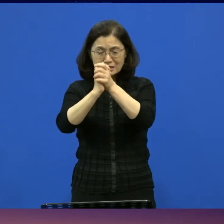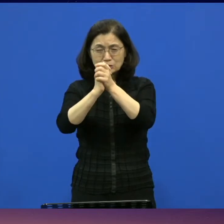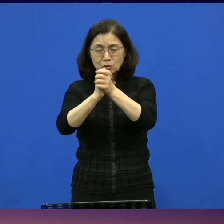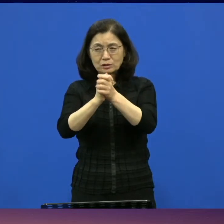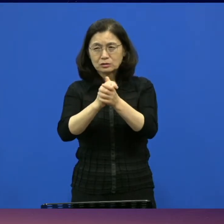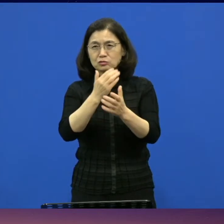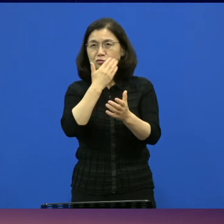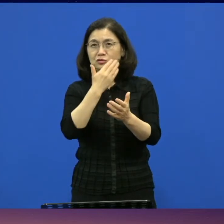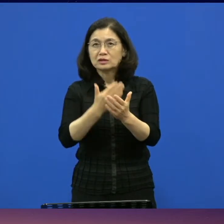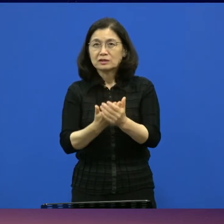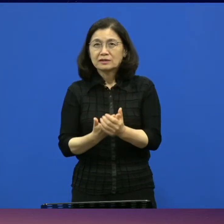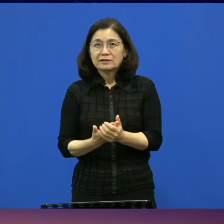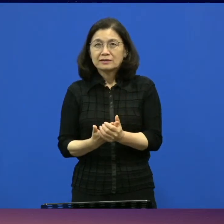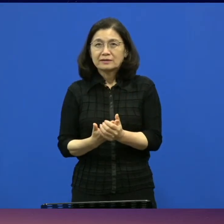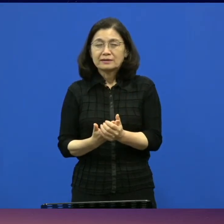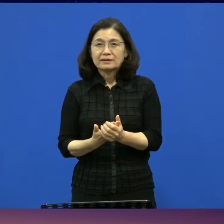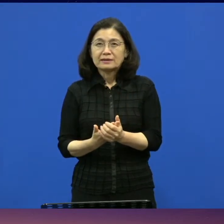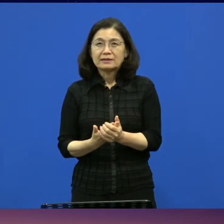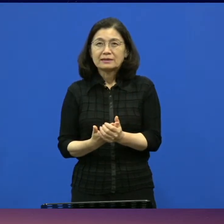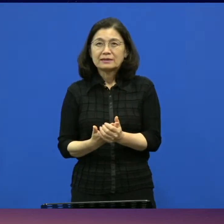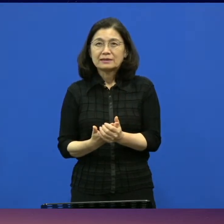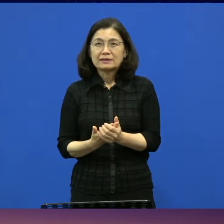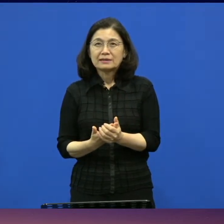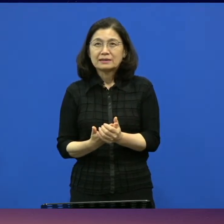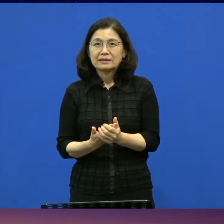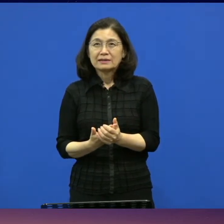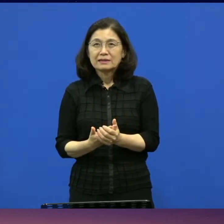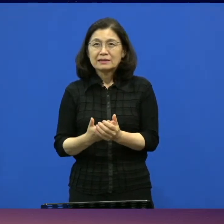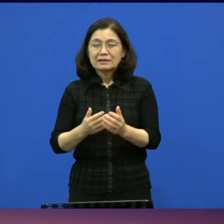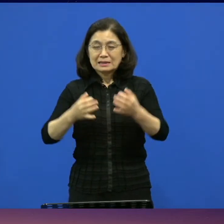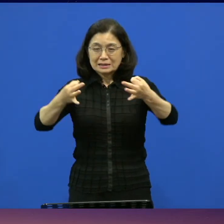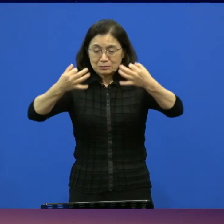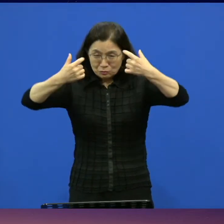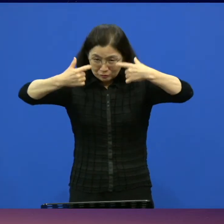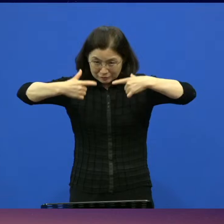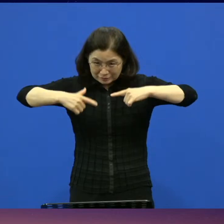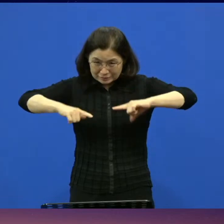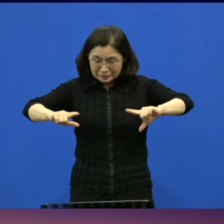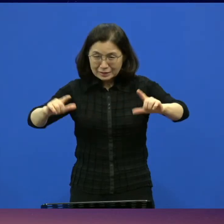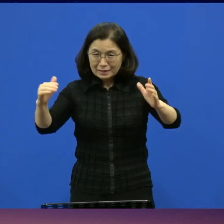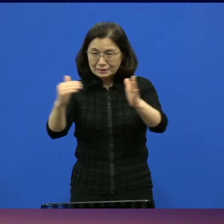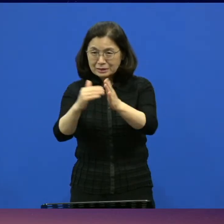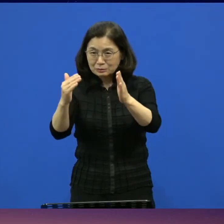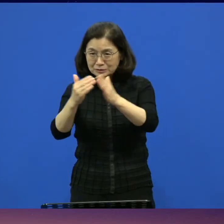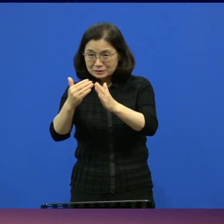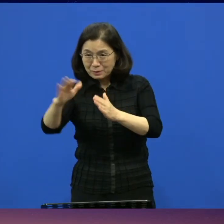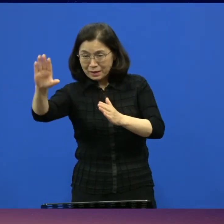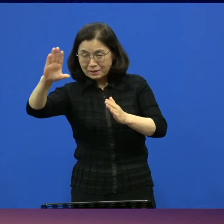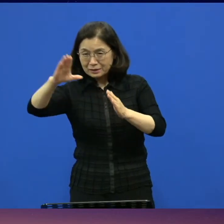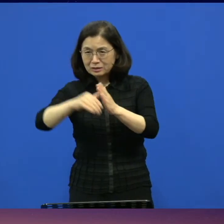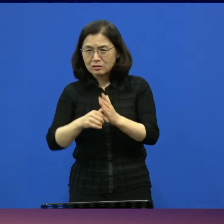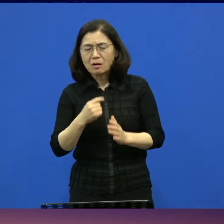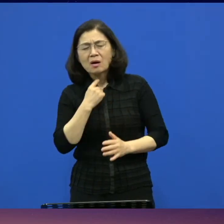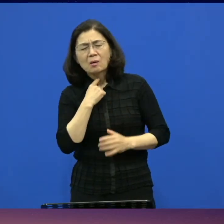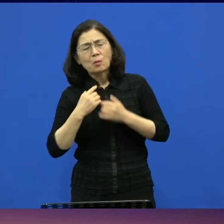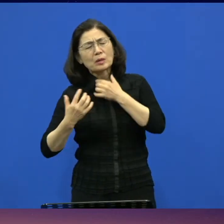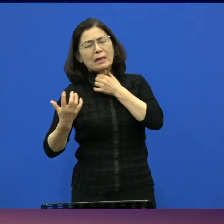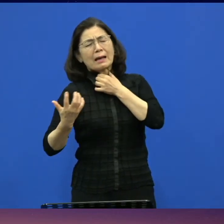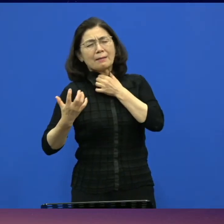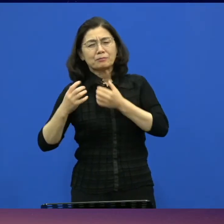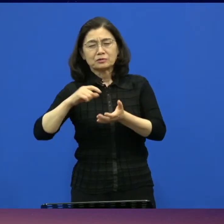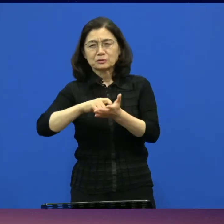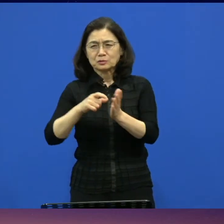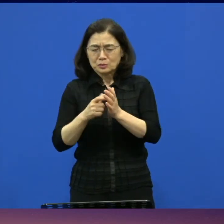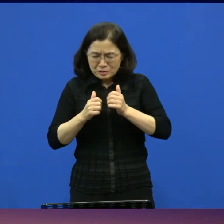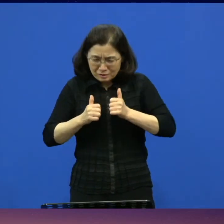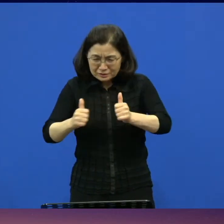하셔야 돼요. 철야 갔다 왔던 철야 갔다 왔다는 게 홀리 보이스가 나와야 돼요. 할렐루야. 그러기 전에